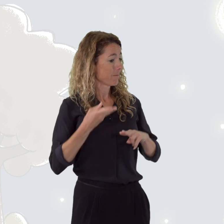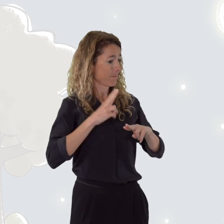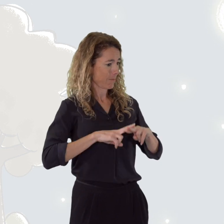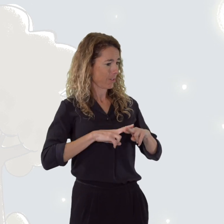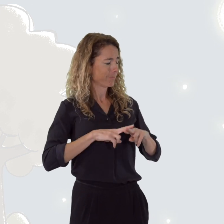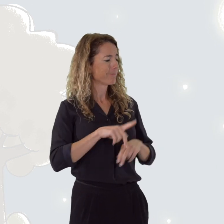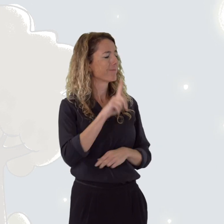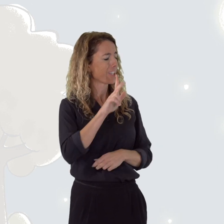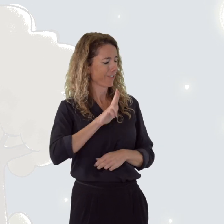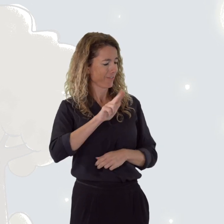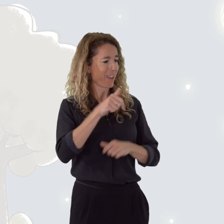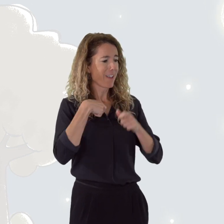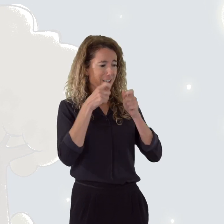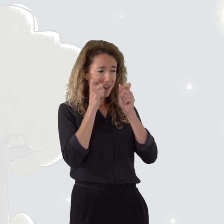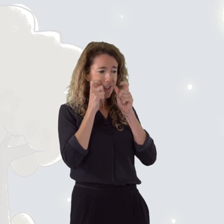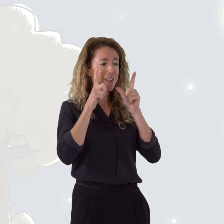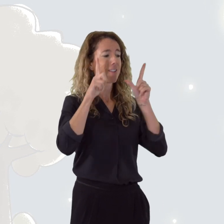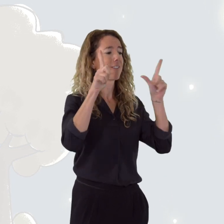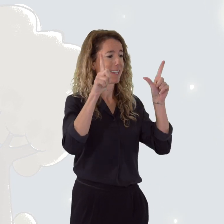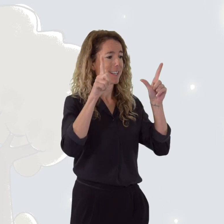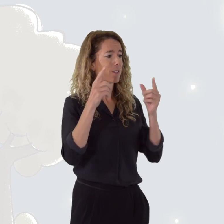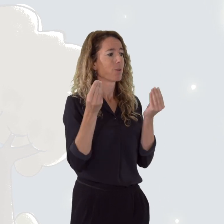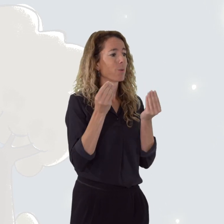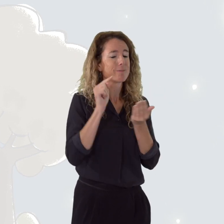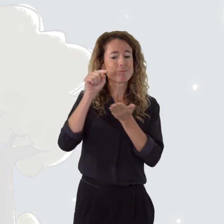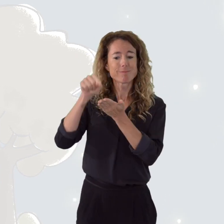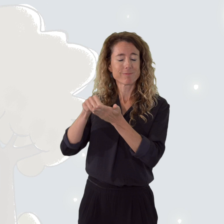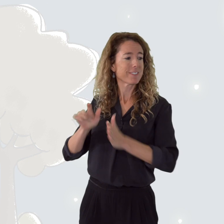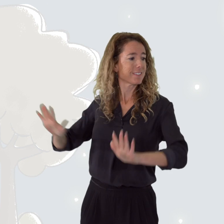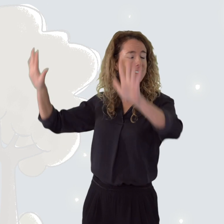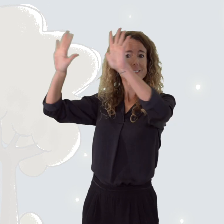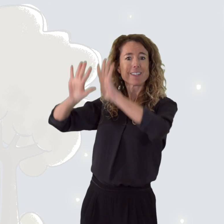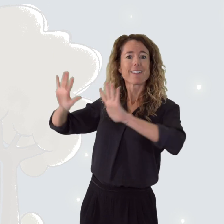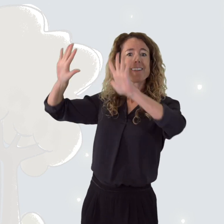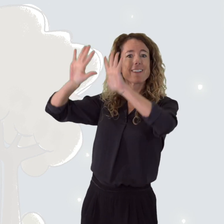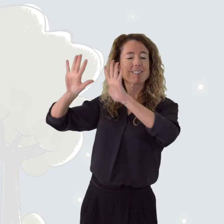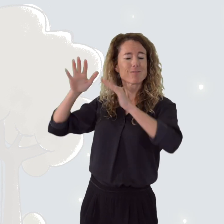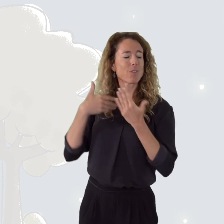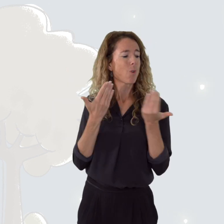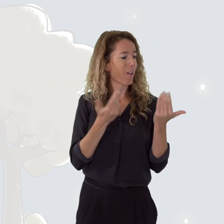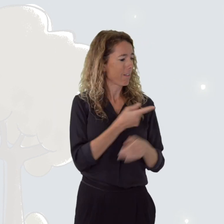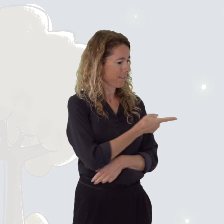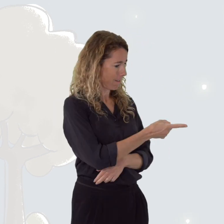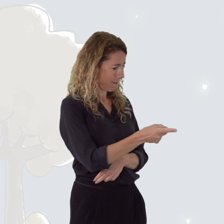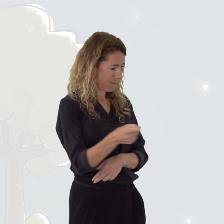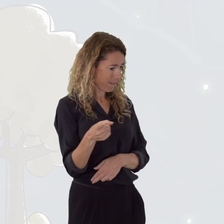Jésus ajoute : « Mais quand je me réveillerai de la mort, je vous attendrai en Galilée. »